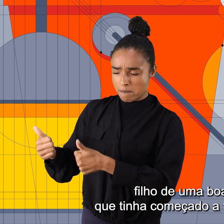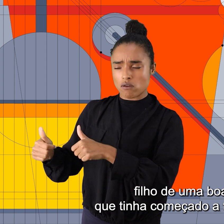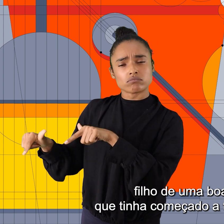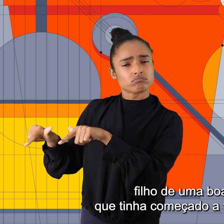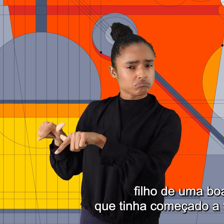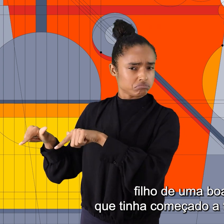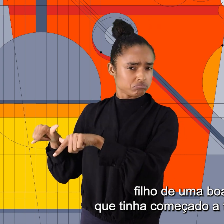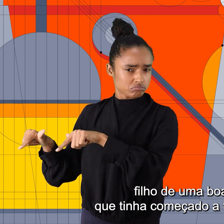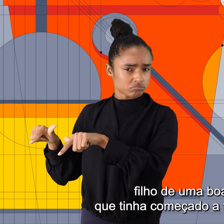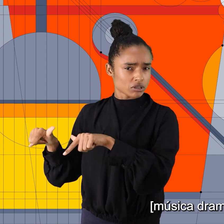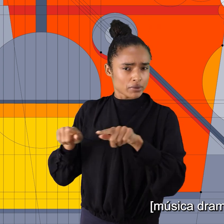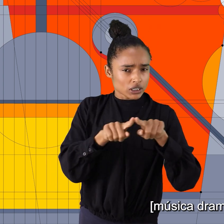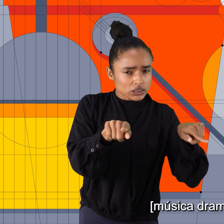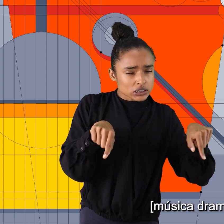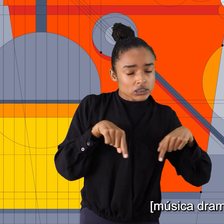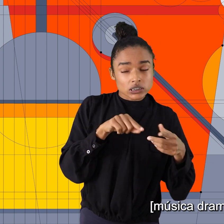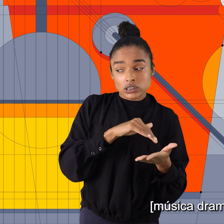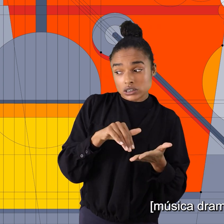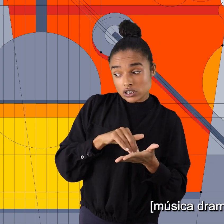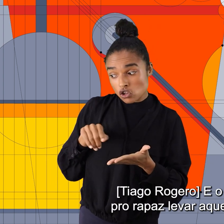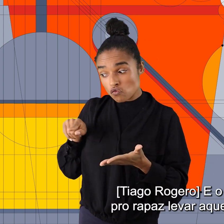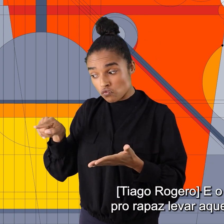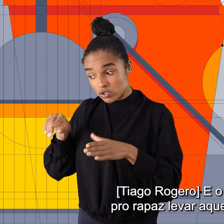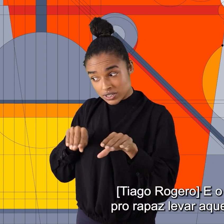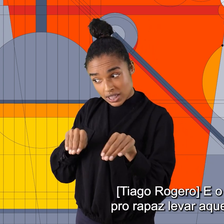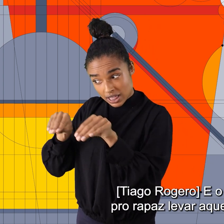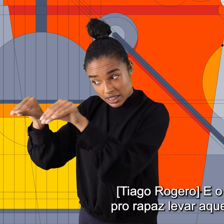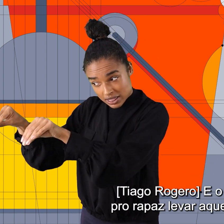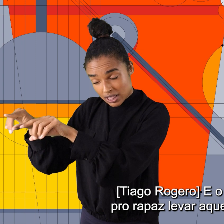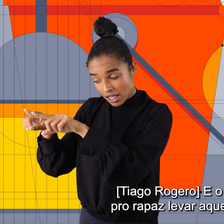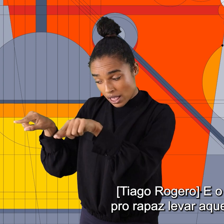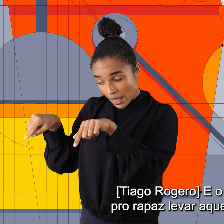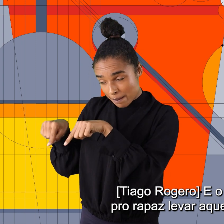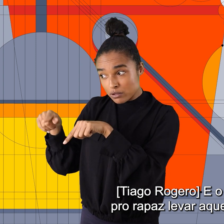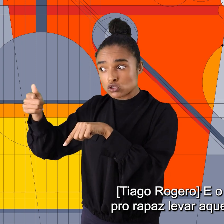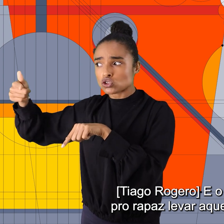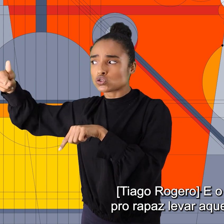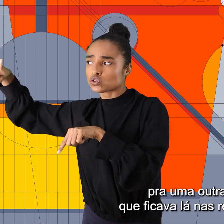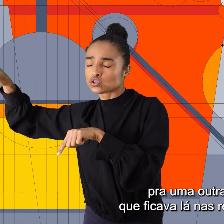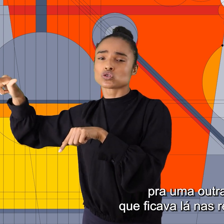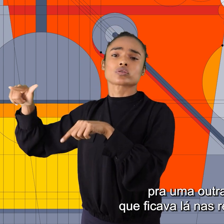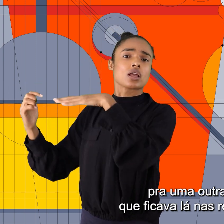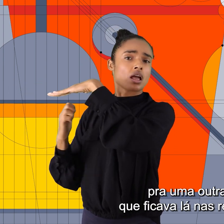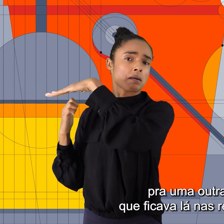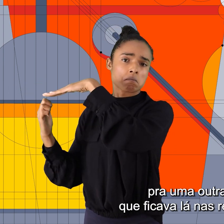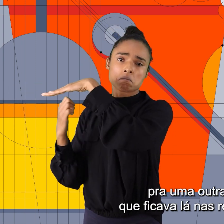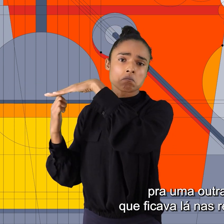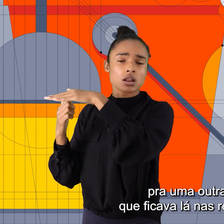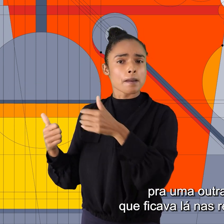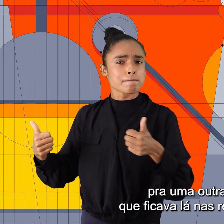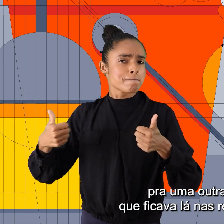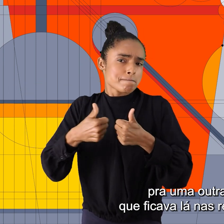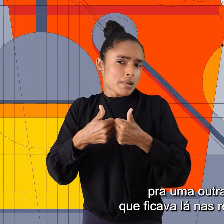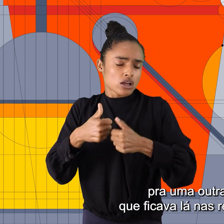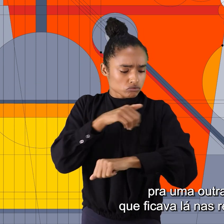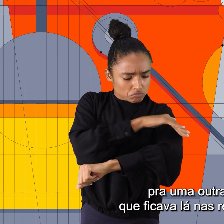que tinha começado a trabalhar por lá. E o sócio pediu para o rapaz levar aquele pacotinho para uma outra firma que ficava